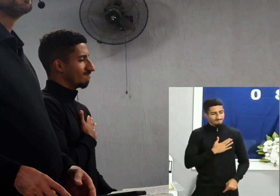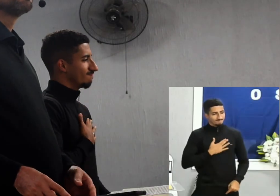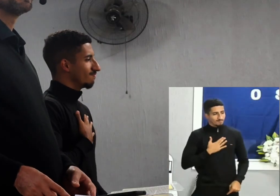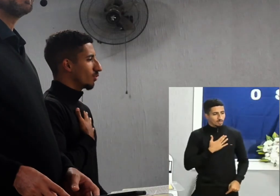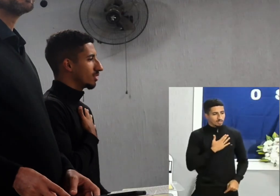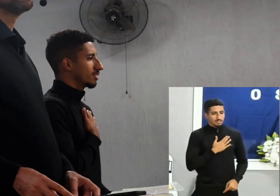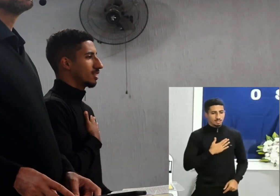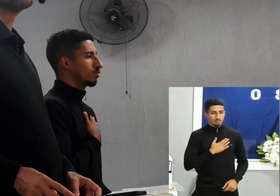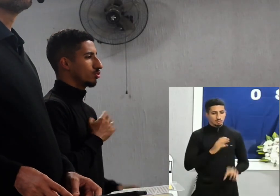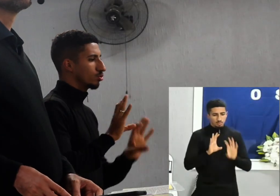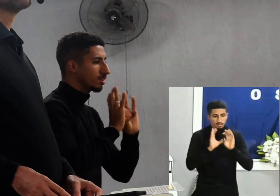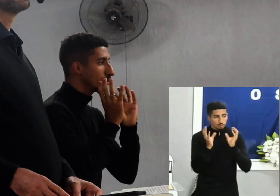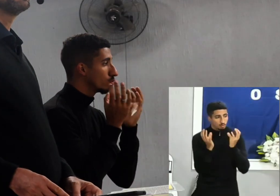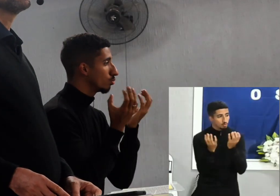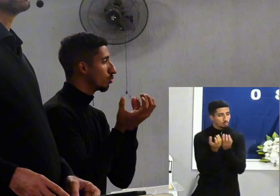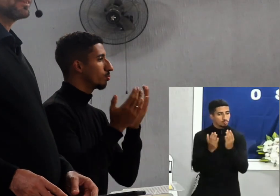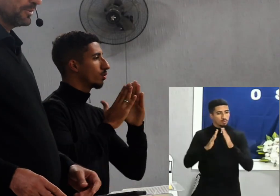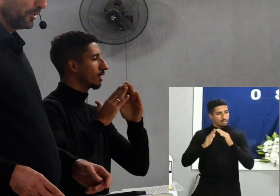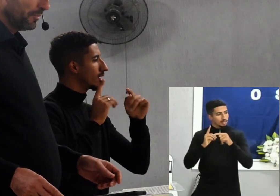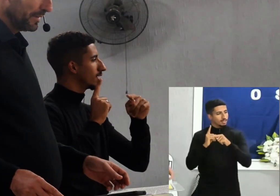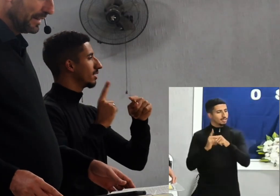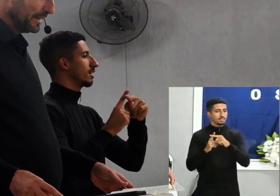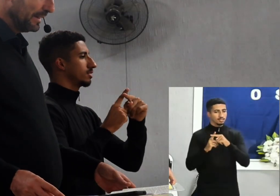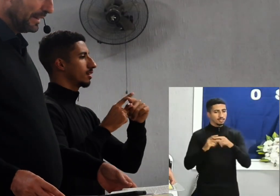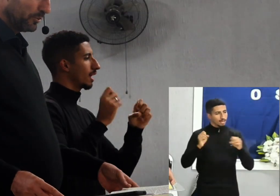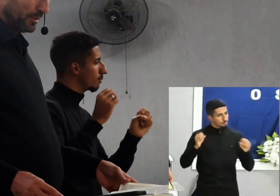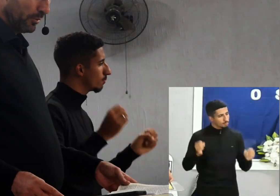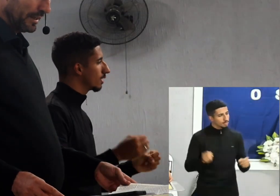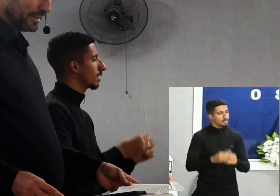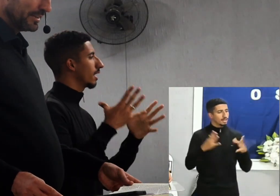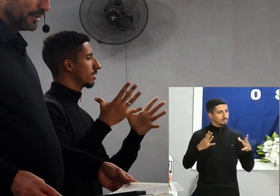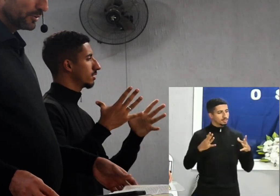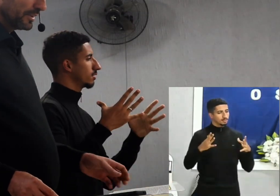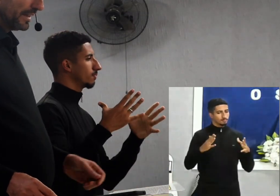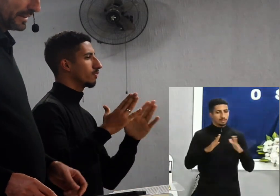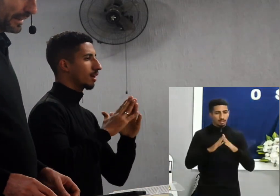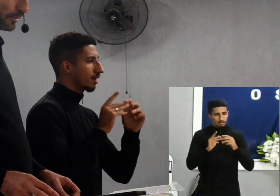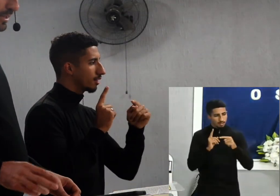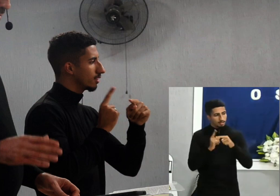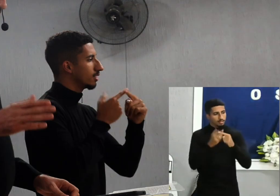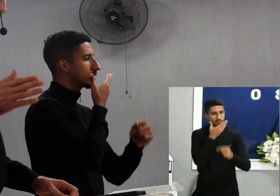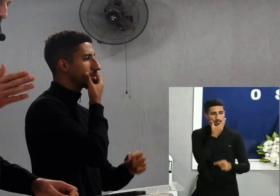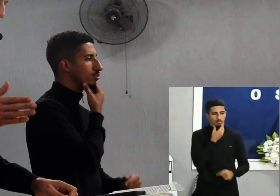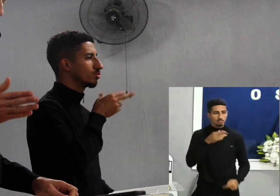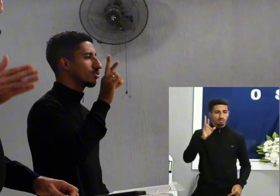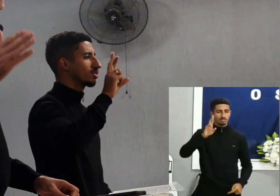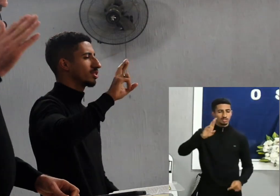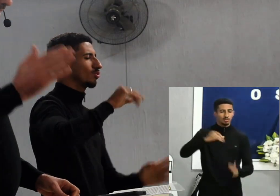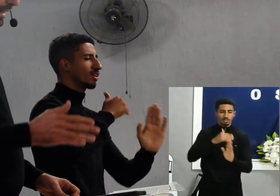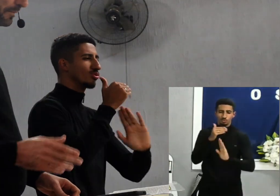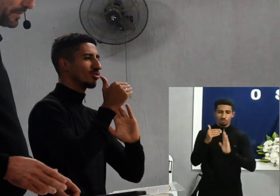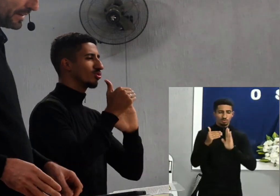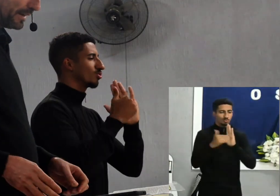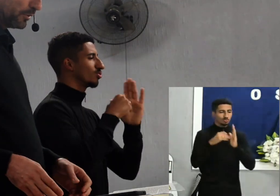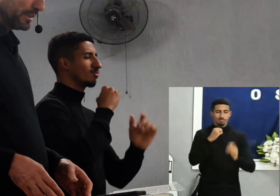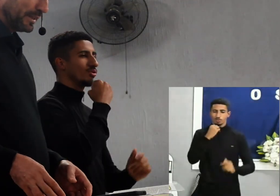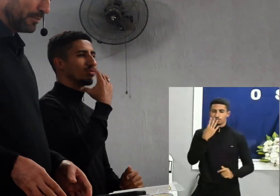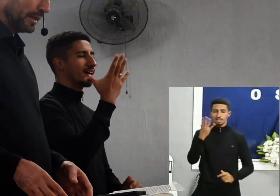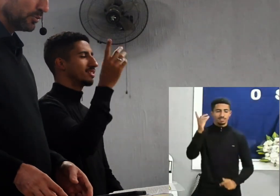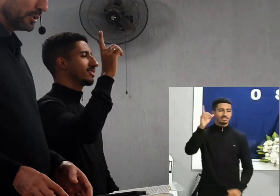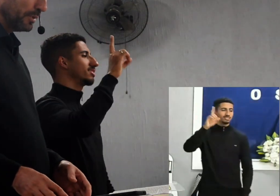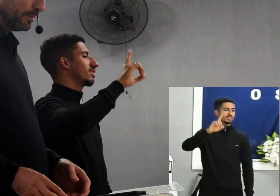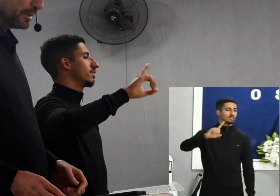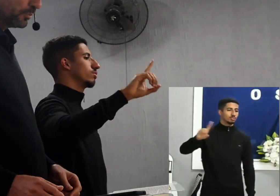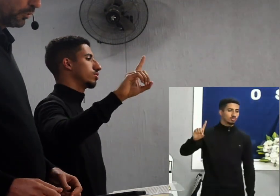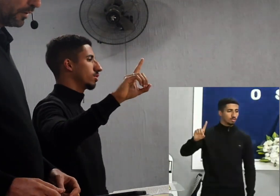Desse milagre, né? De sermos igreja do Senhor, é tudo a bondade de Deus. Queridos, sem mais demora, eu gostaria de convidar a vocês a